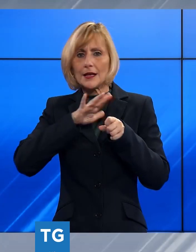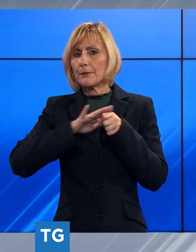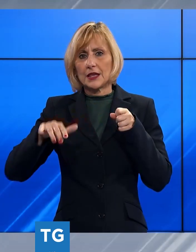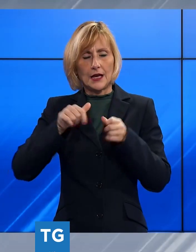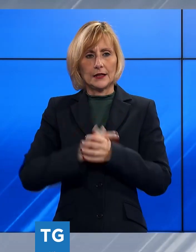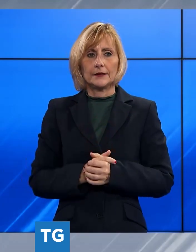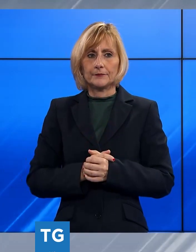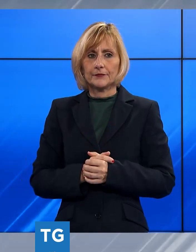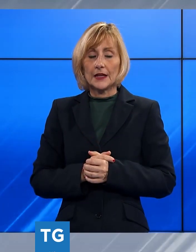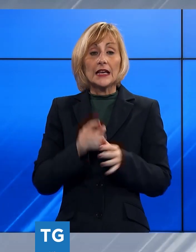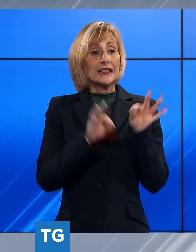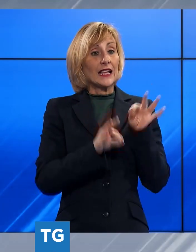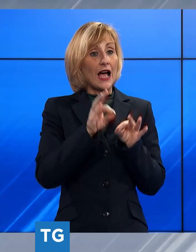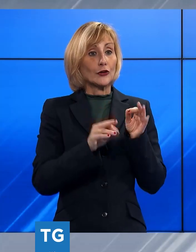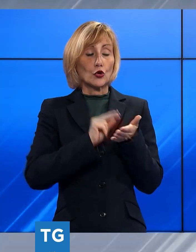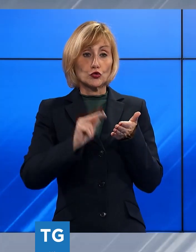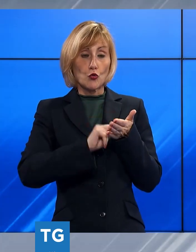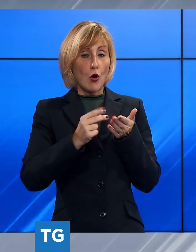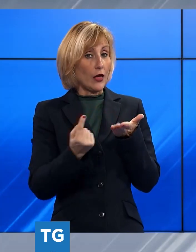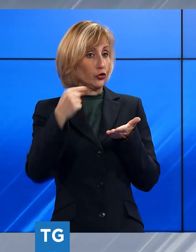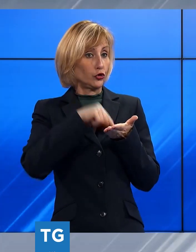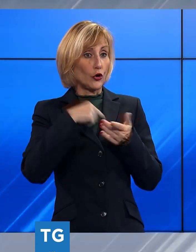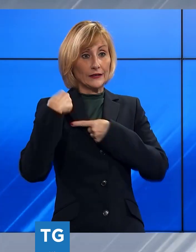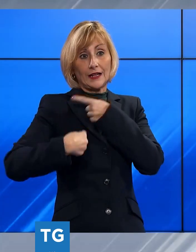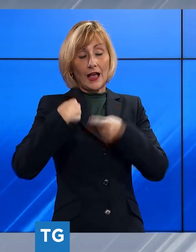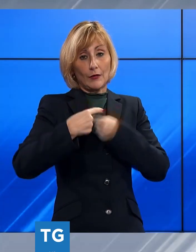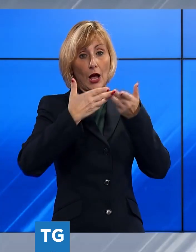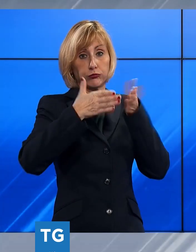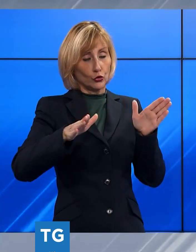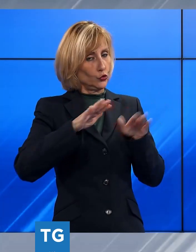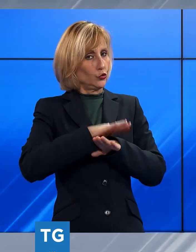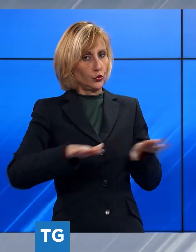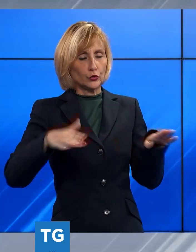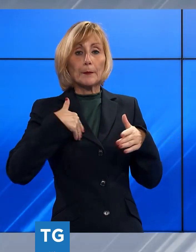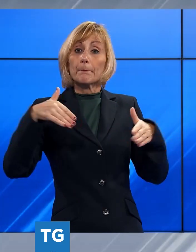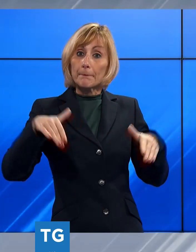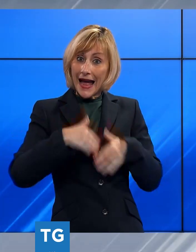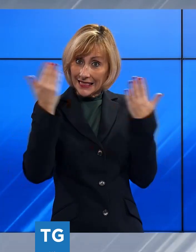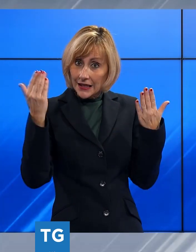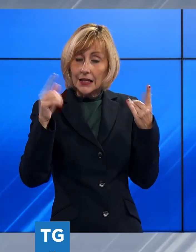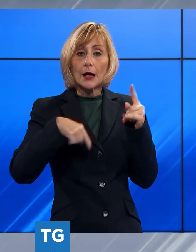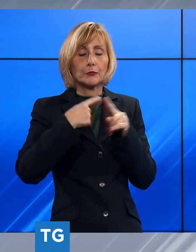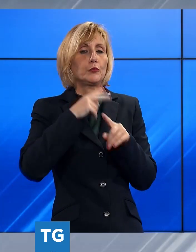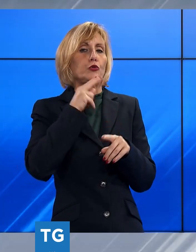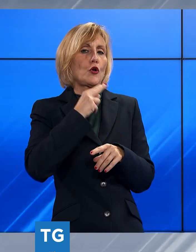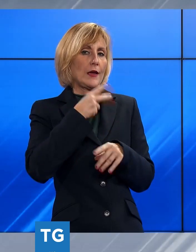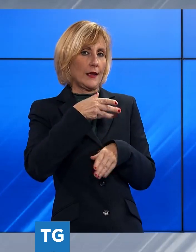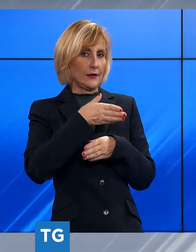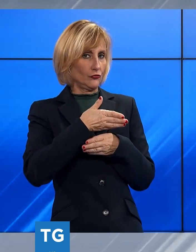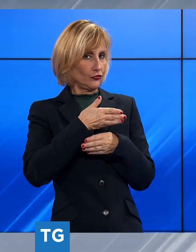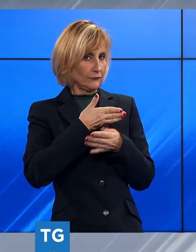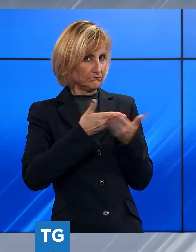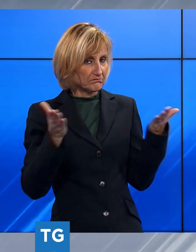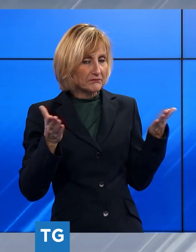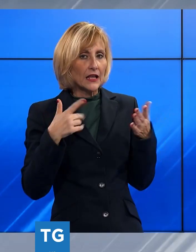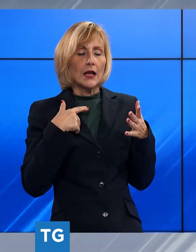il tradizionale apertura del teatro a tutti sia in fascia mattutina che in fascia pomeridiana un'apertura che non ha più